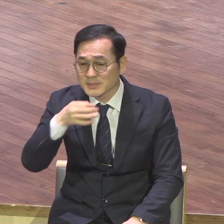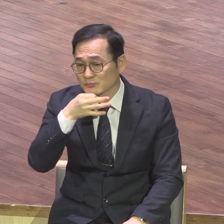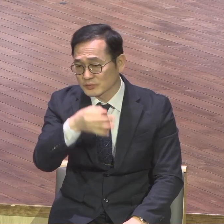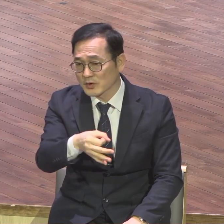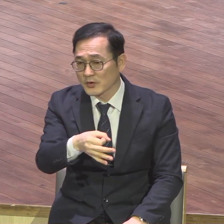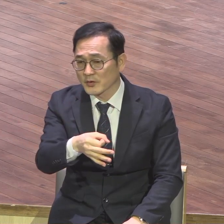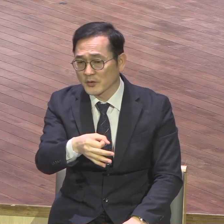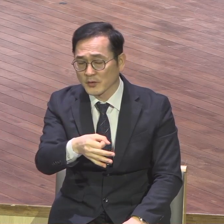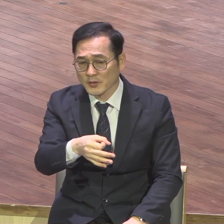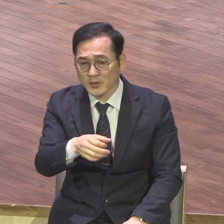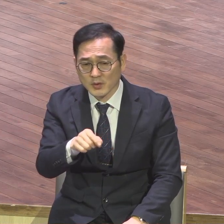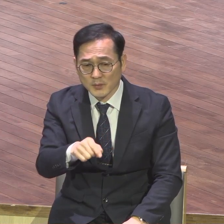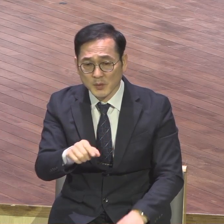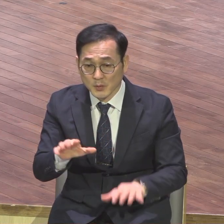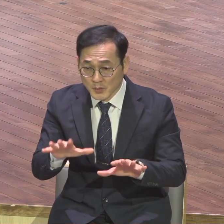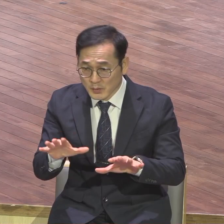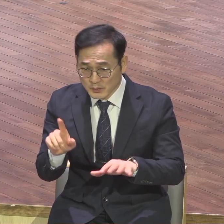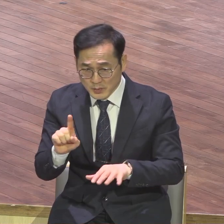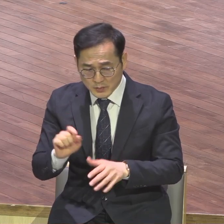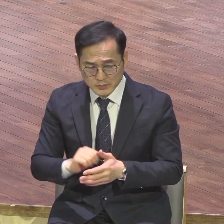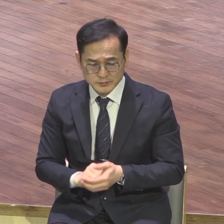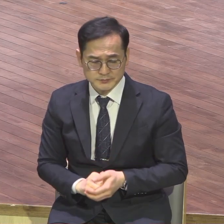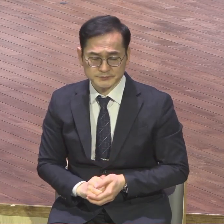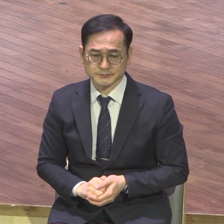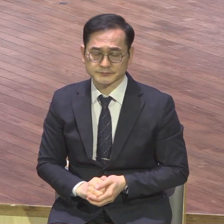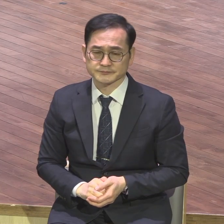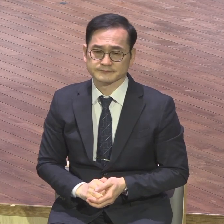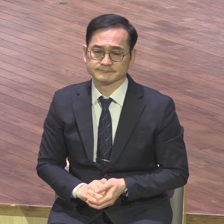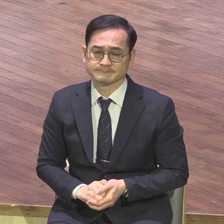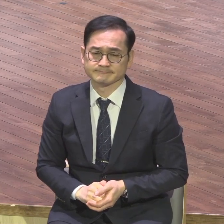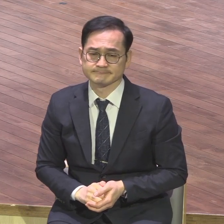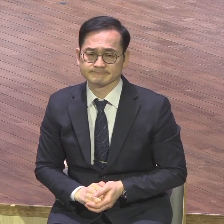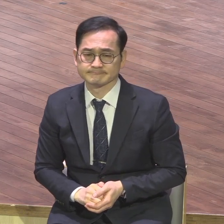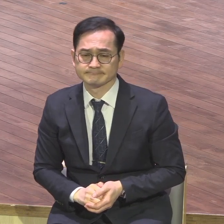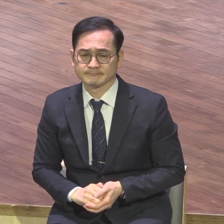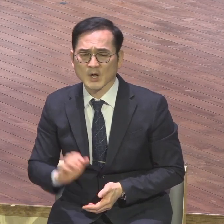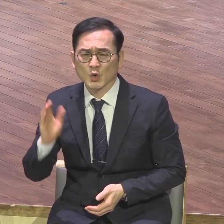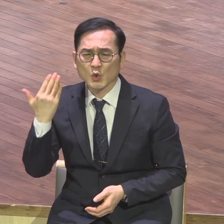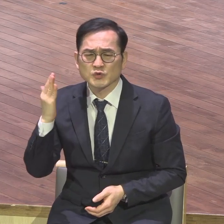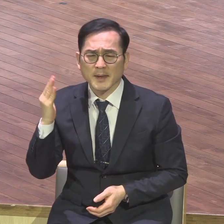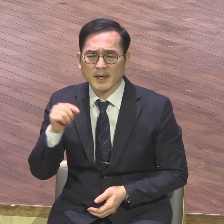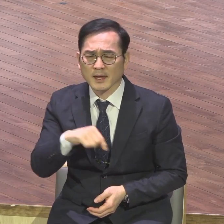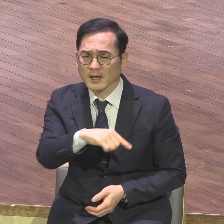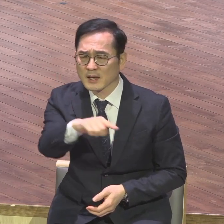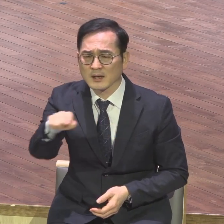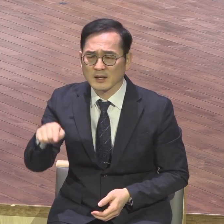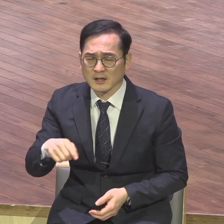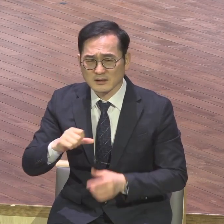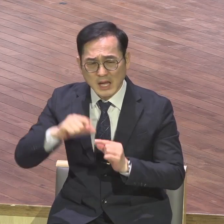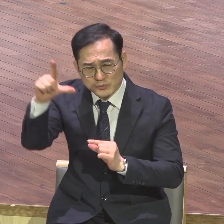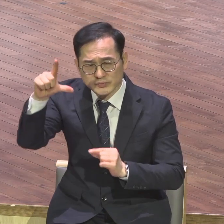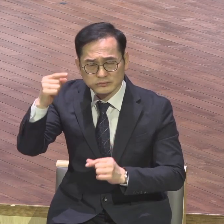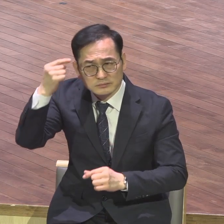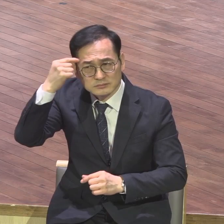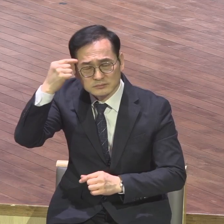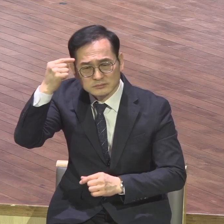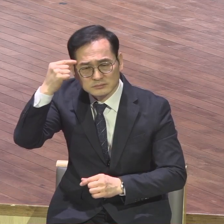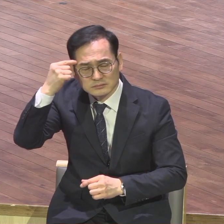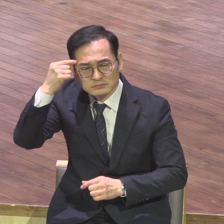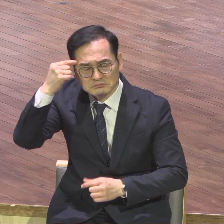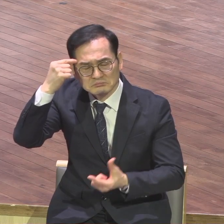살고 있는 사람들의 주 사상이지요. 주류 사상입니다.